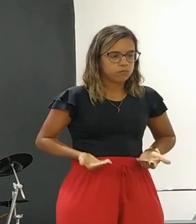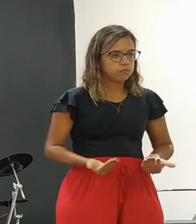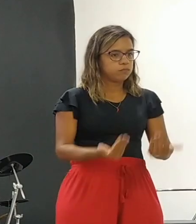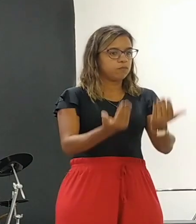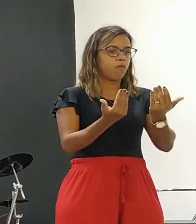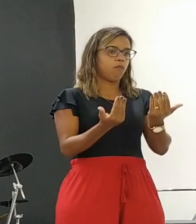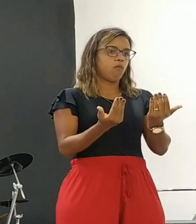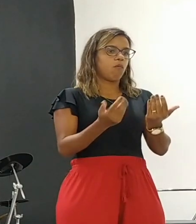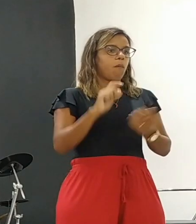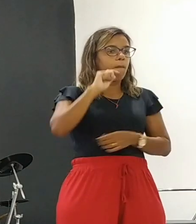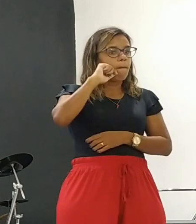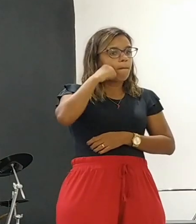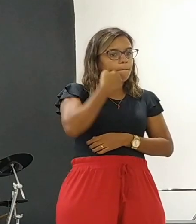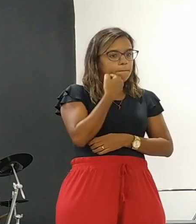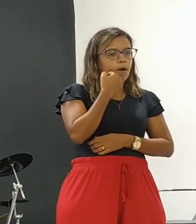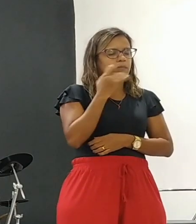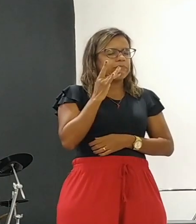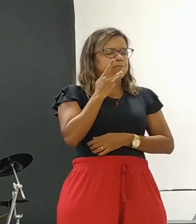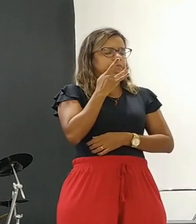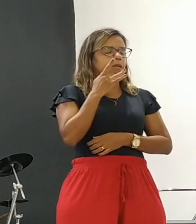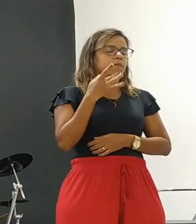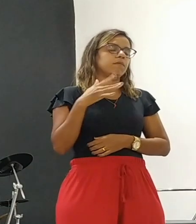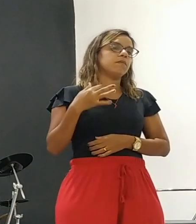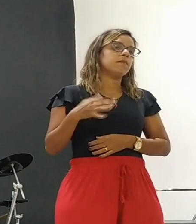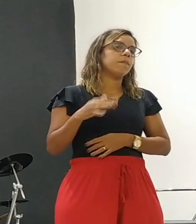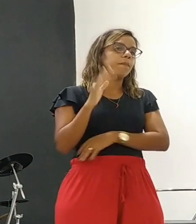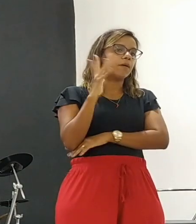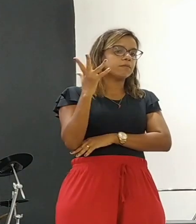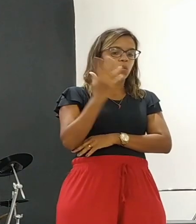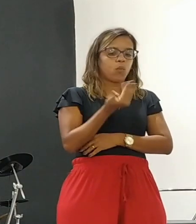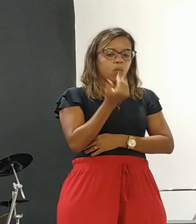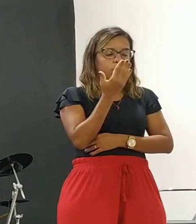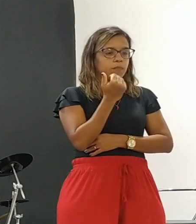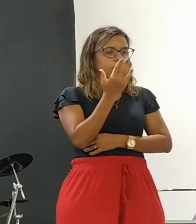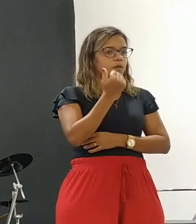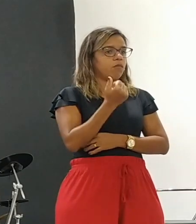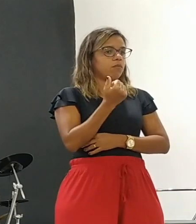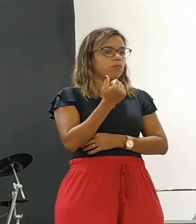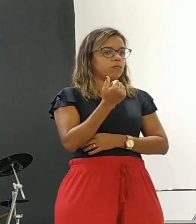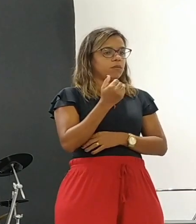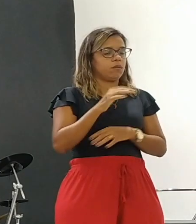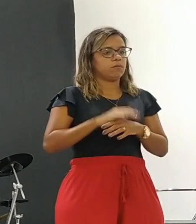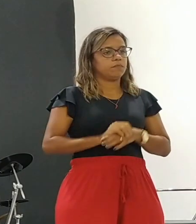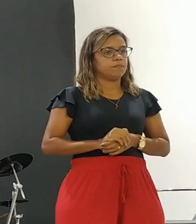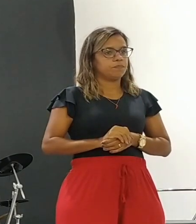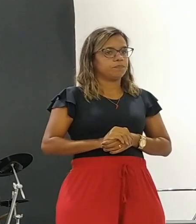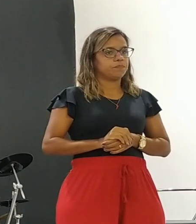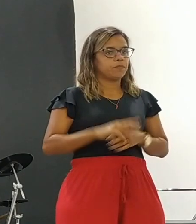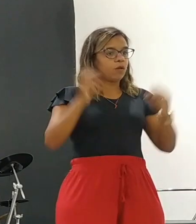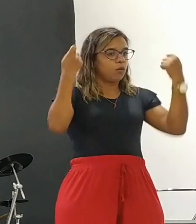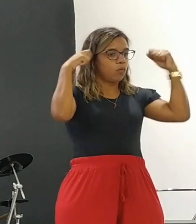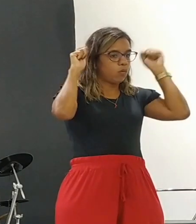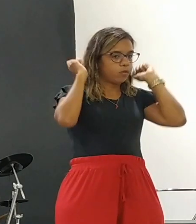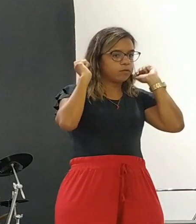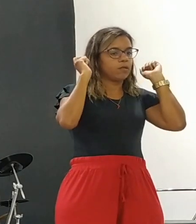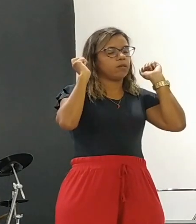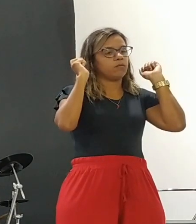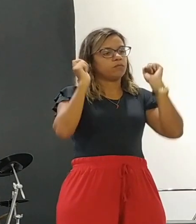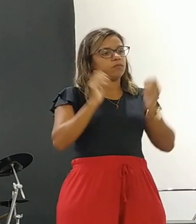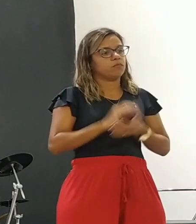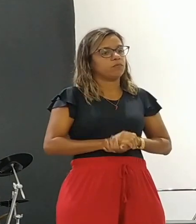pães asmos e com ervas amargas a comerão. O